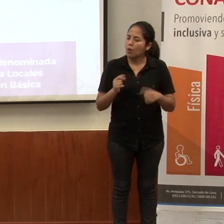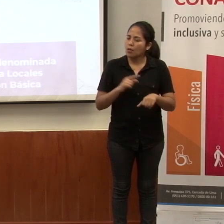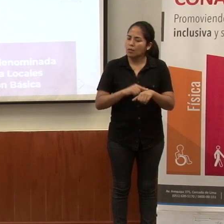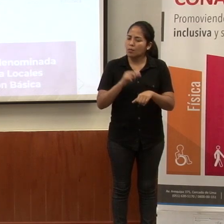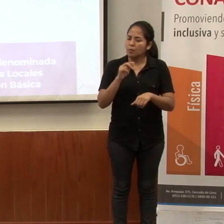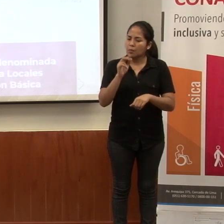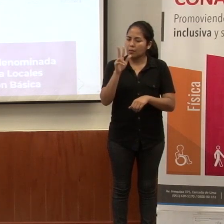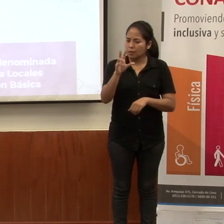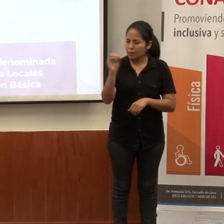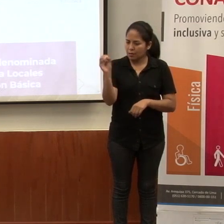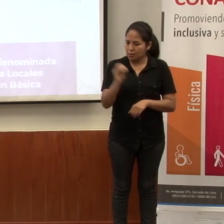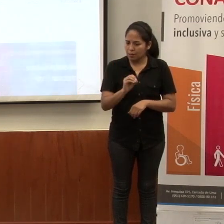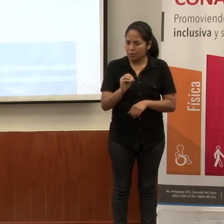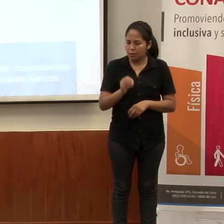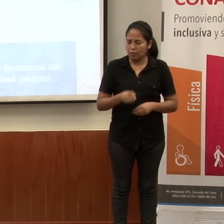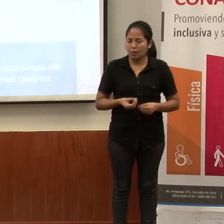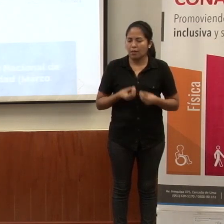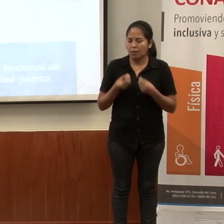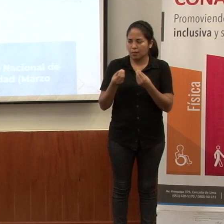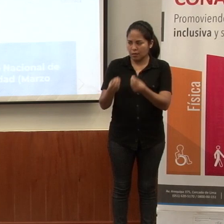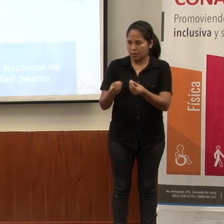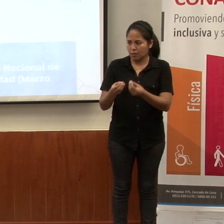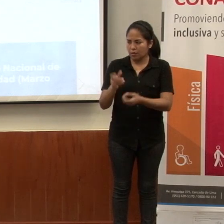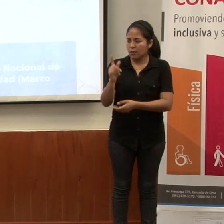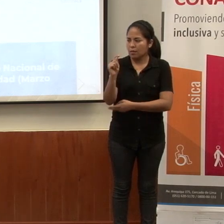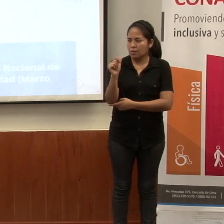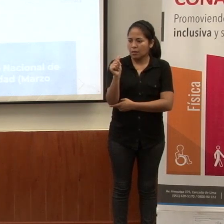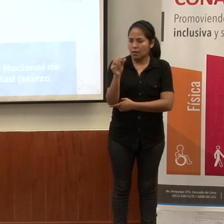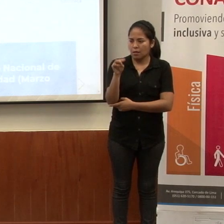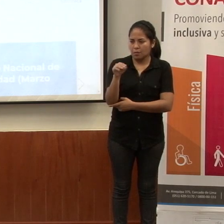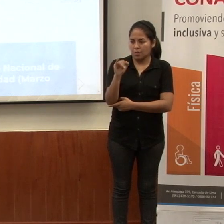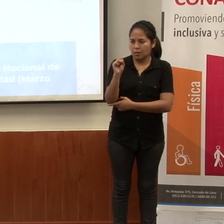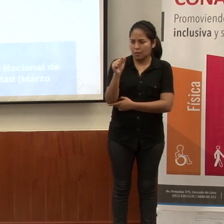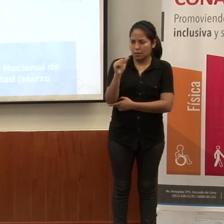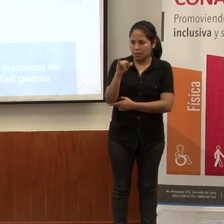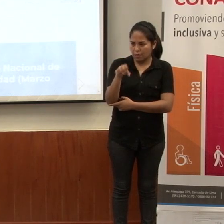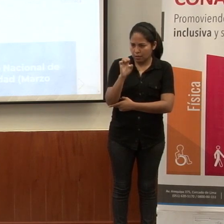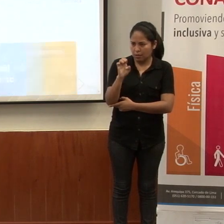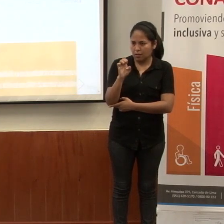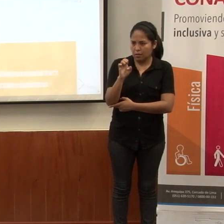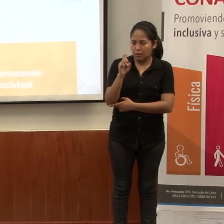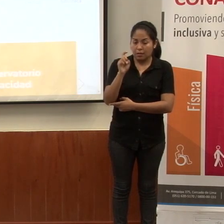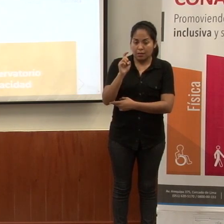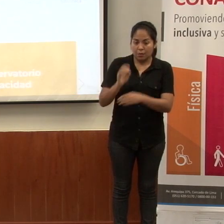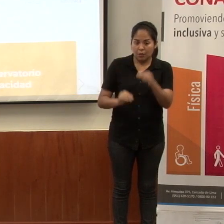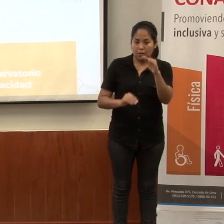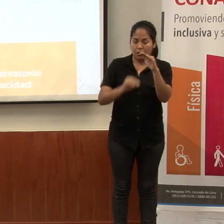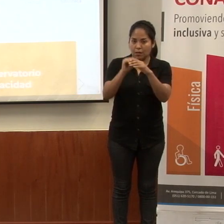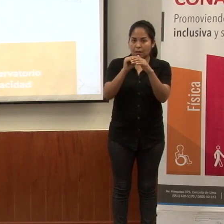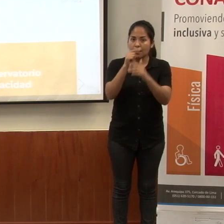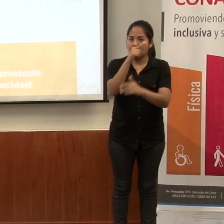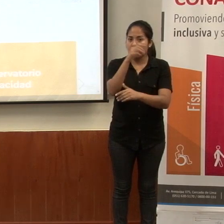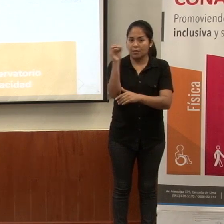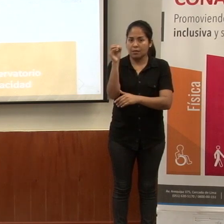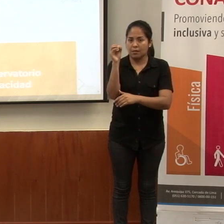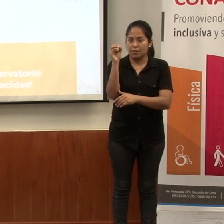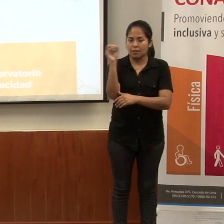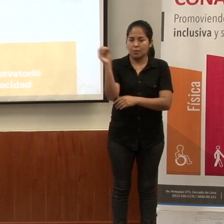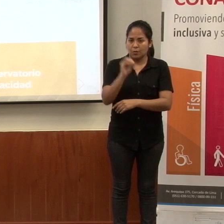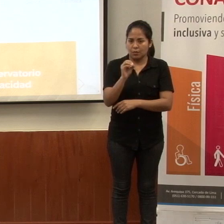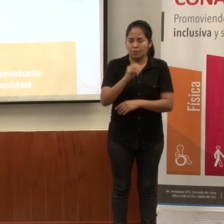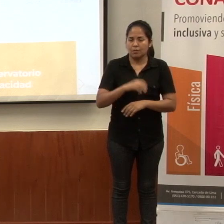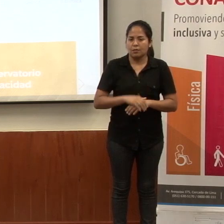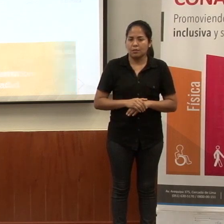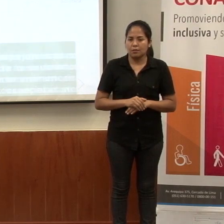los recién nacidos están recibiendo el tamizaje. Tenemos que llegar al 100%. Tenemos que llegar al 100%. Ahí